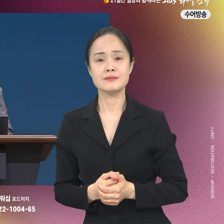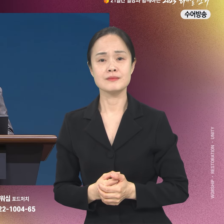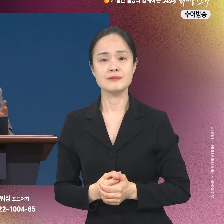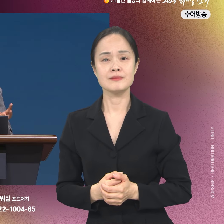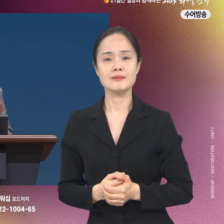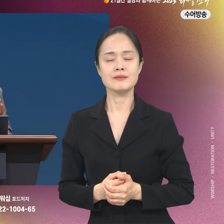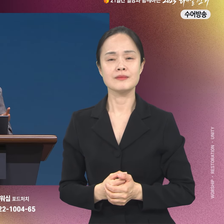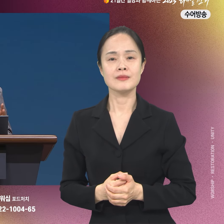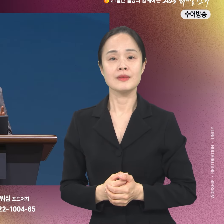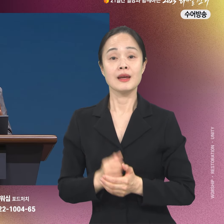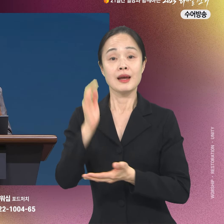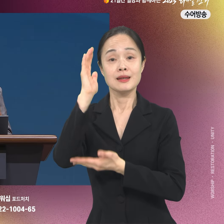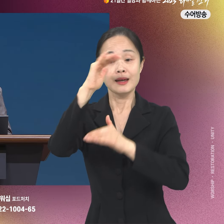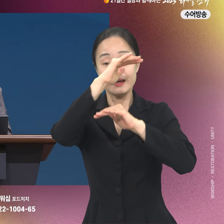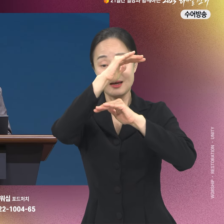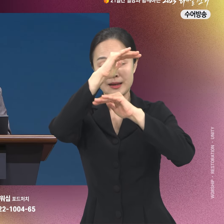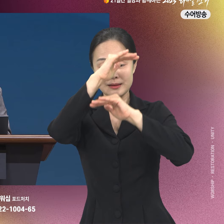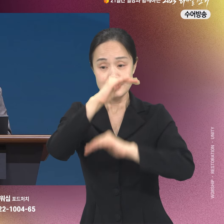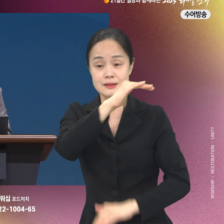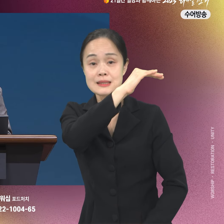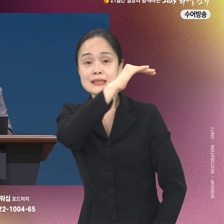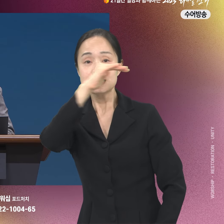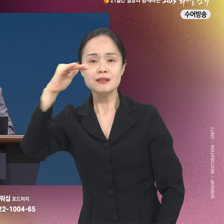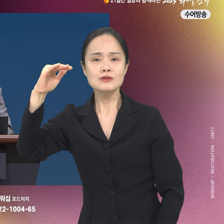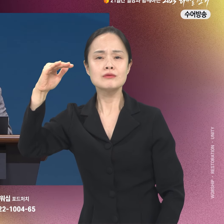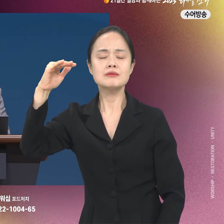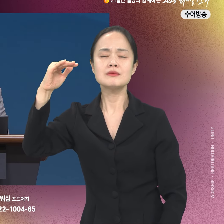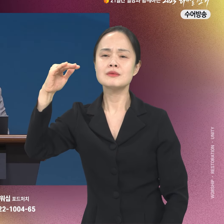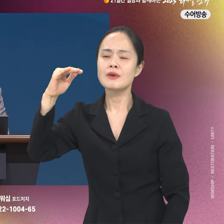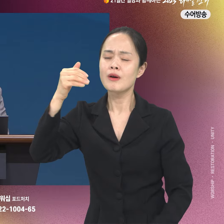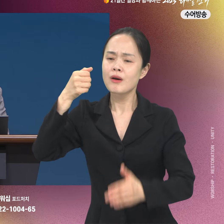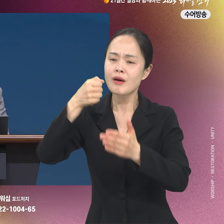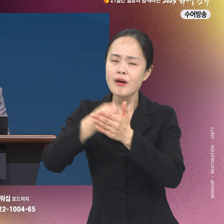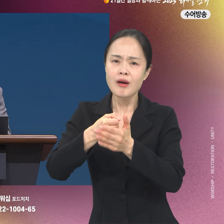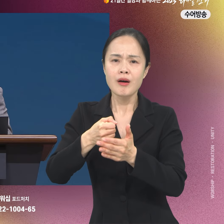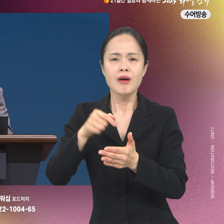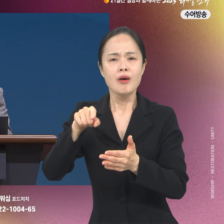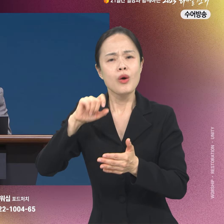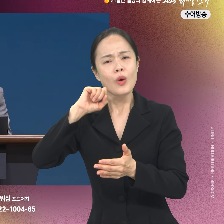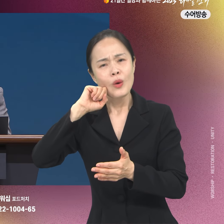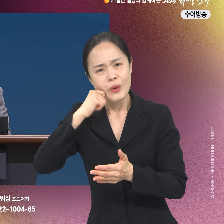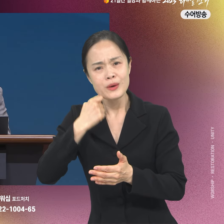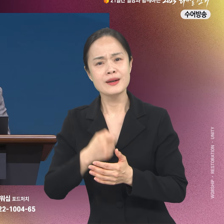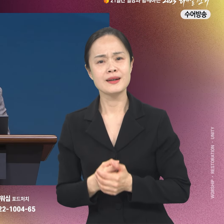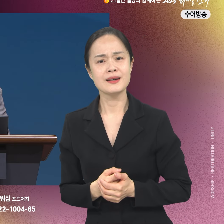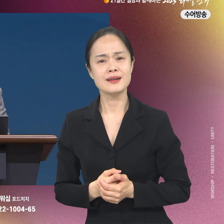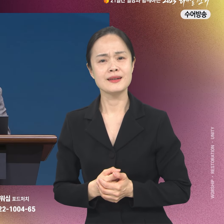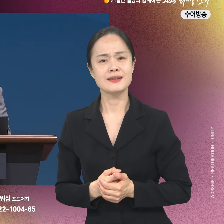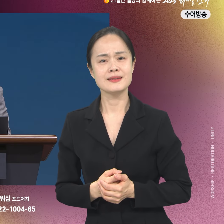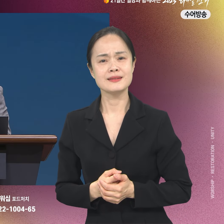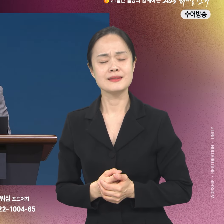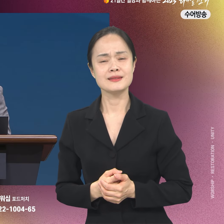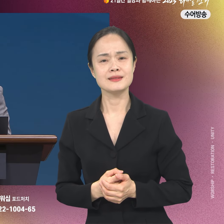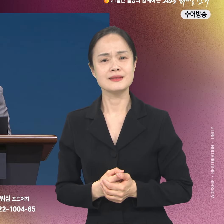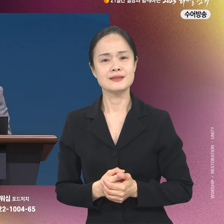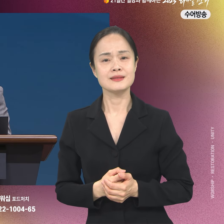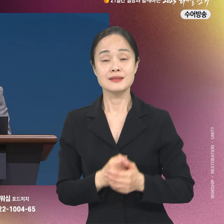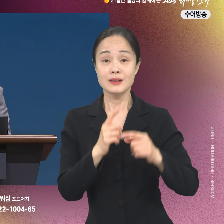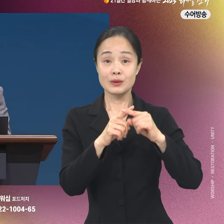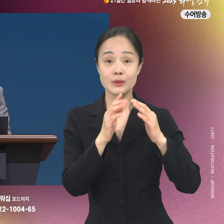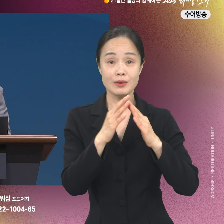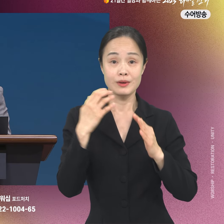물론 신학적 오류가 있는지 없는지는 이제 제가 출석하는 교회 목사님한테도 부탁드리고 또